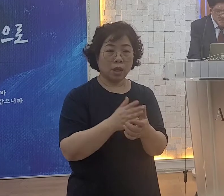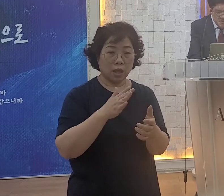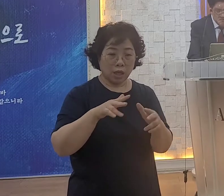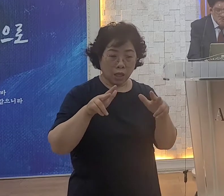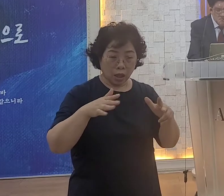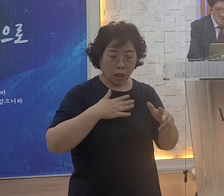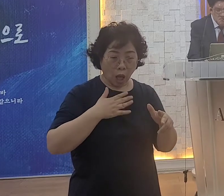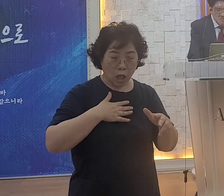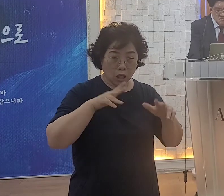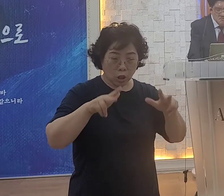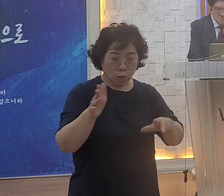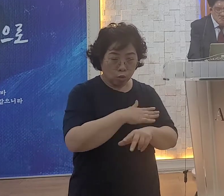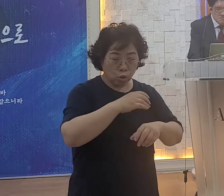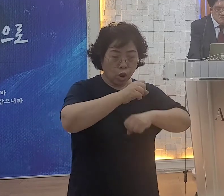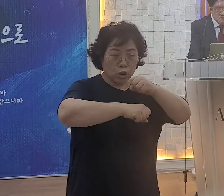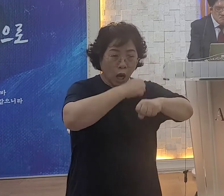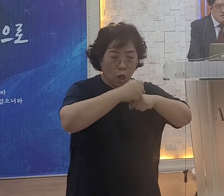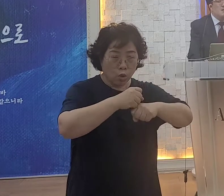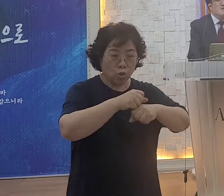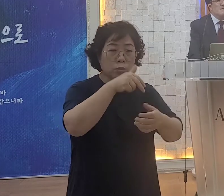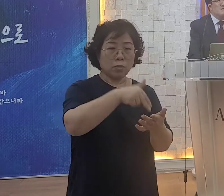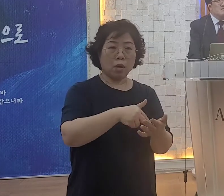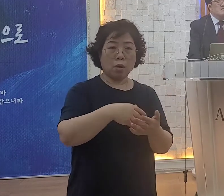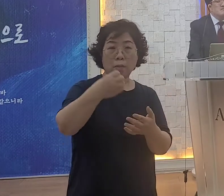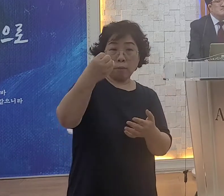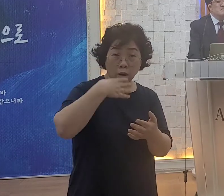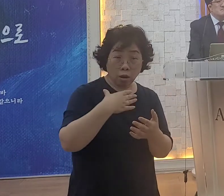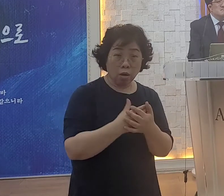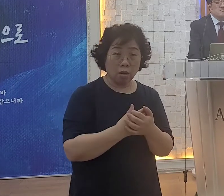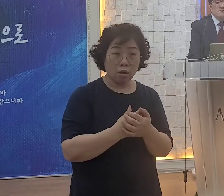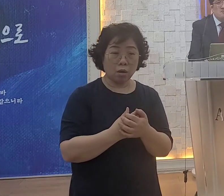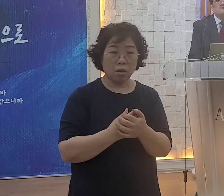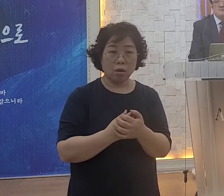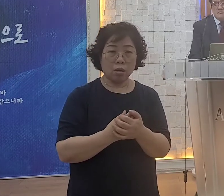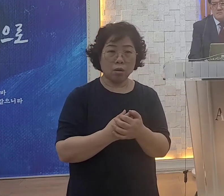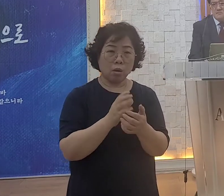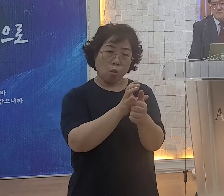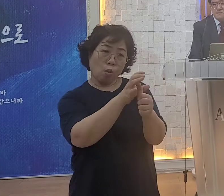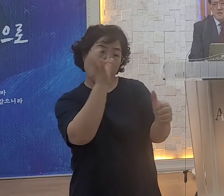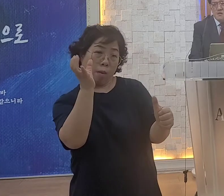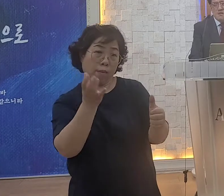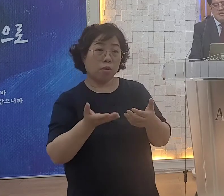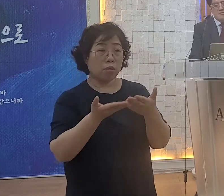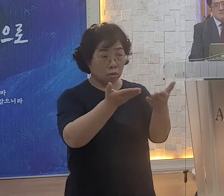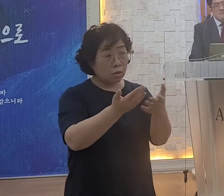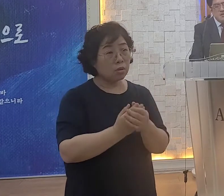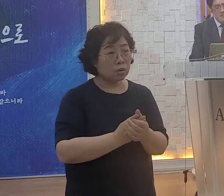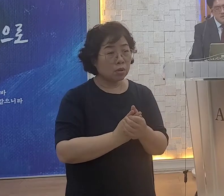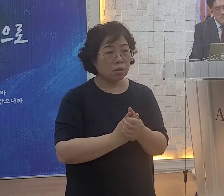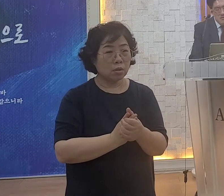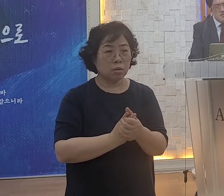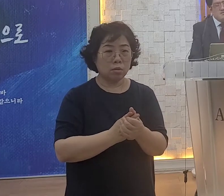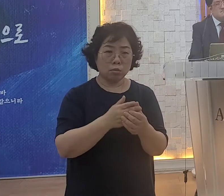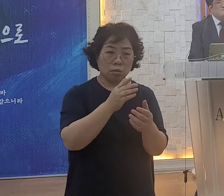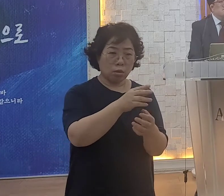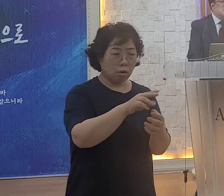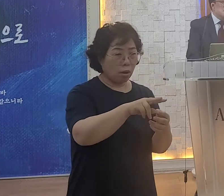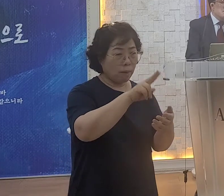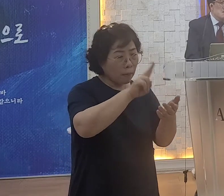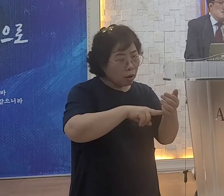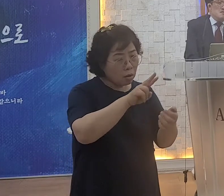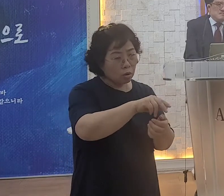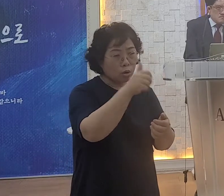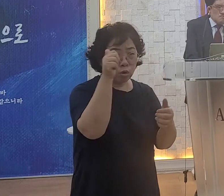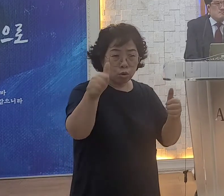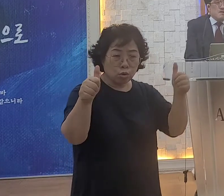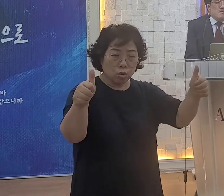당신은 이제 자유요. 이렇게 말하면서 저를 놓아줘요. 나는 또 저 사람한테 팔려가서 또